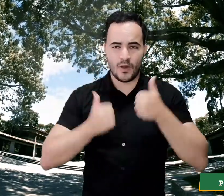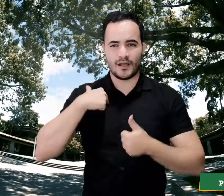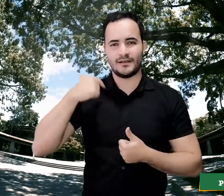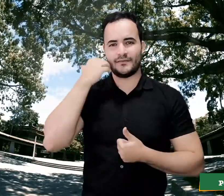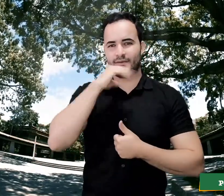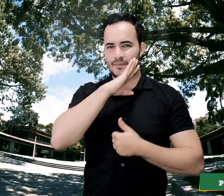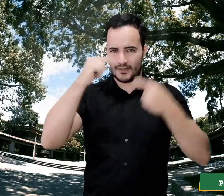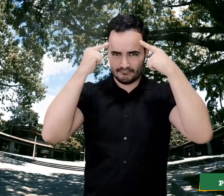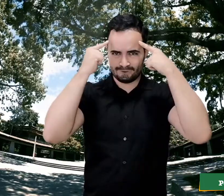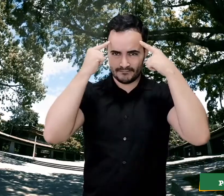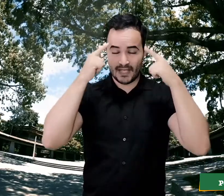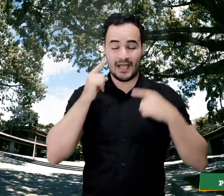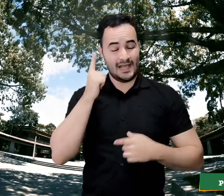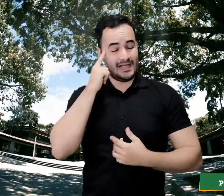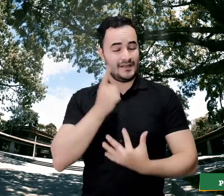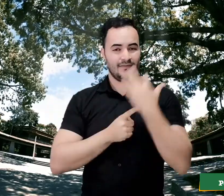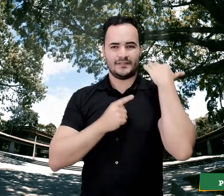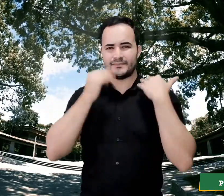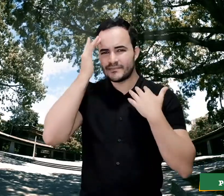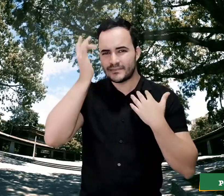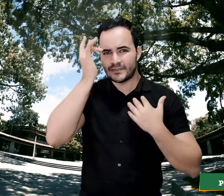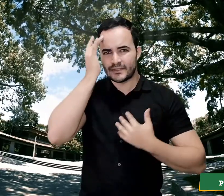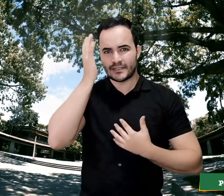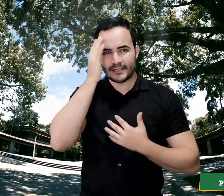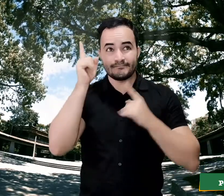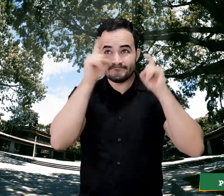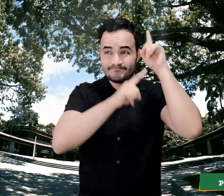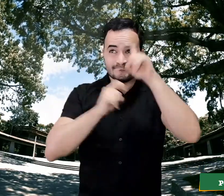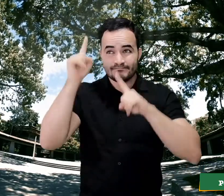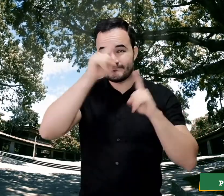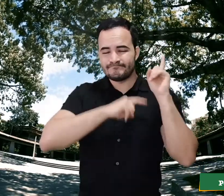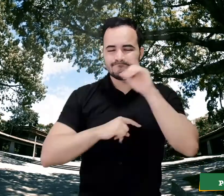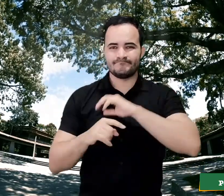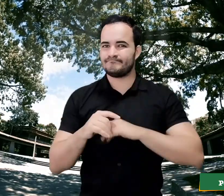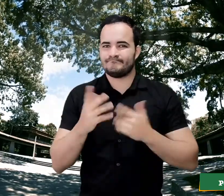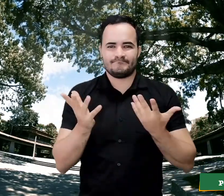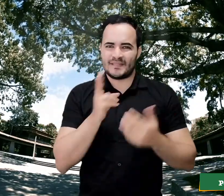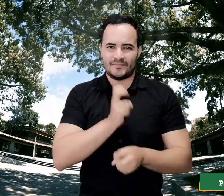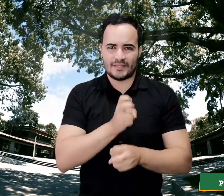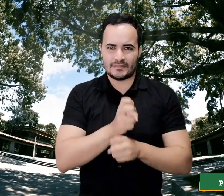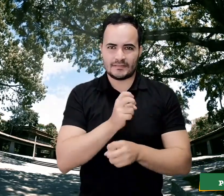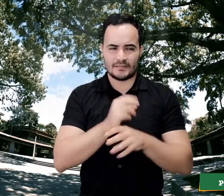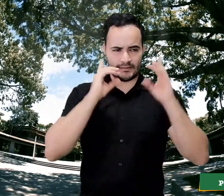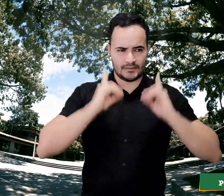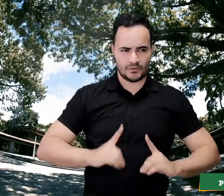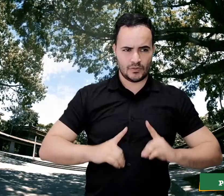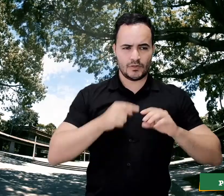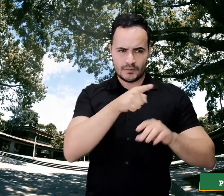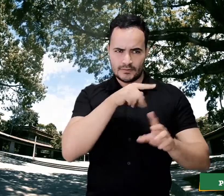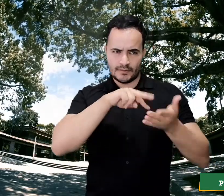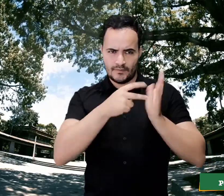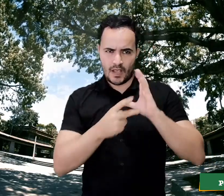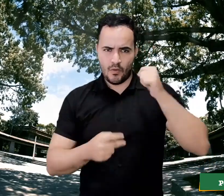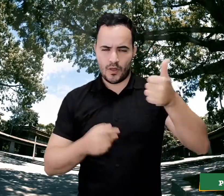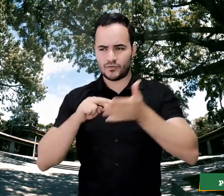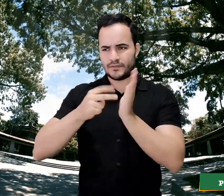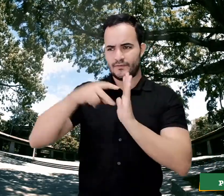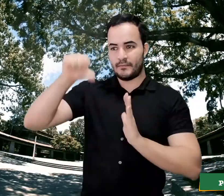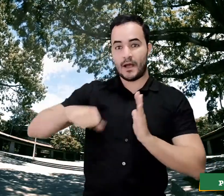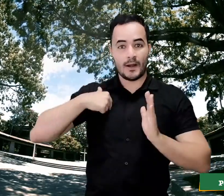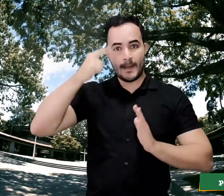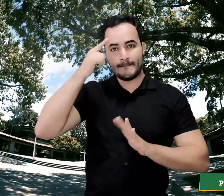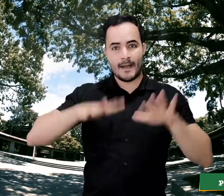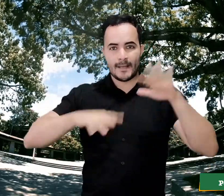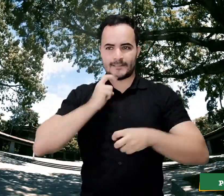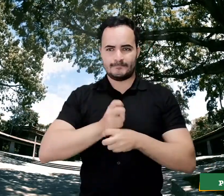pues esta te altera la capacidad de razonar, la psiquis, la capacidad de decidir entre el bien y el mal, la objetividad,